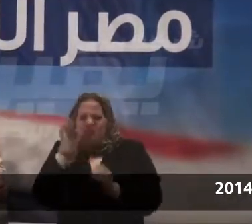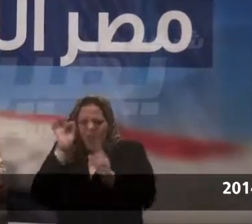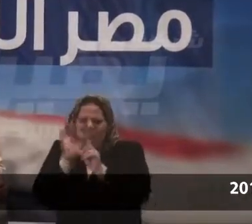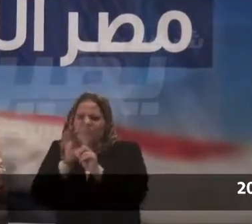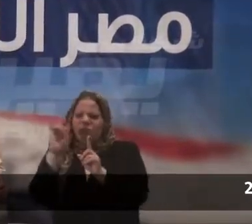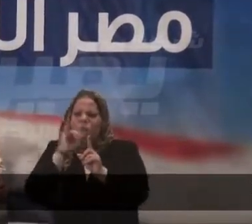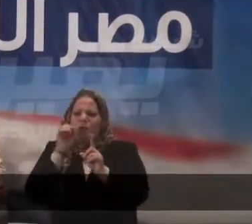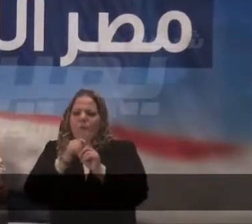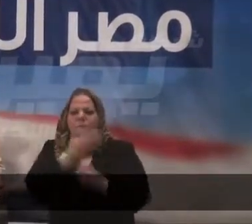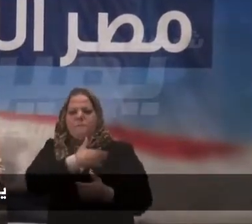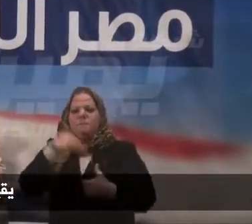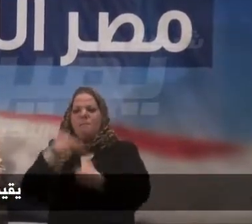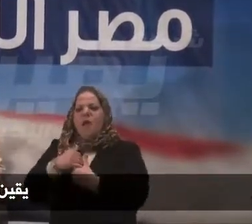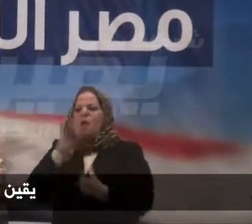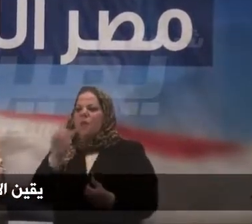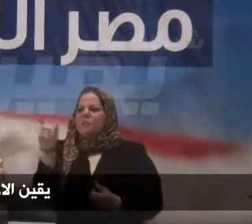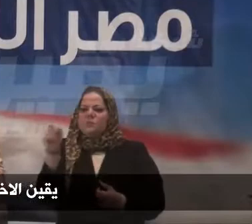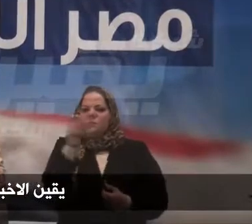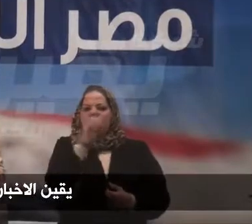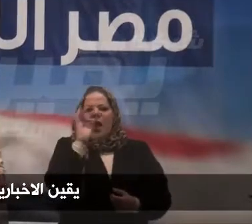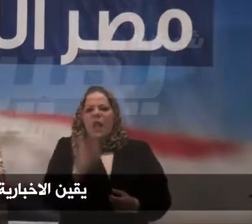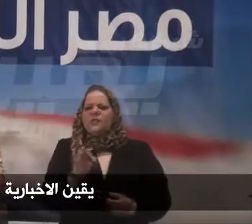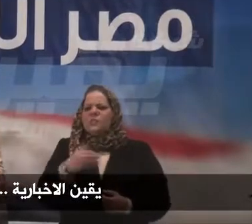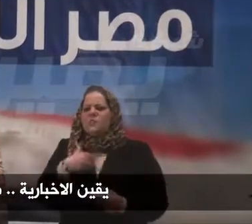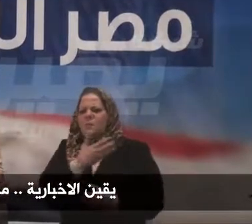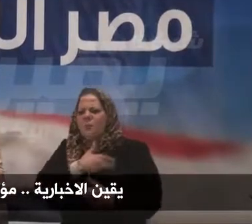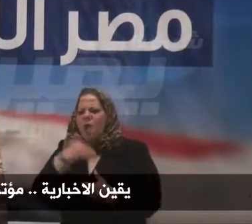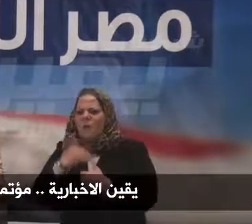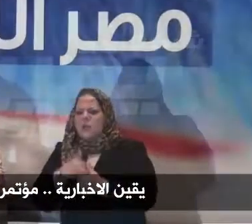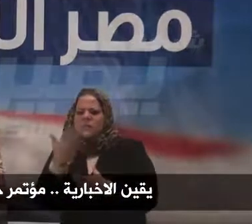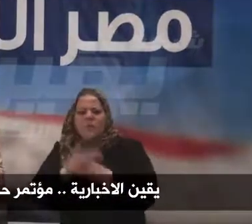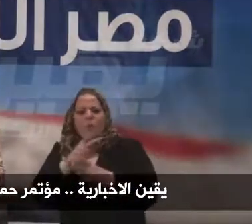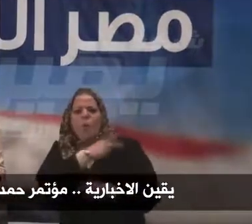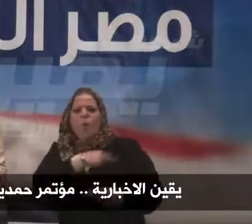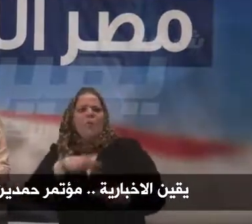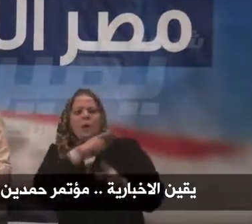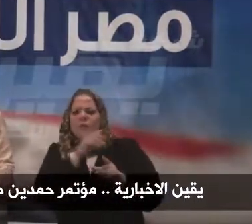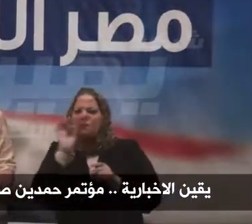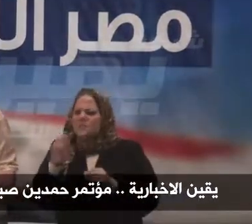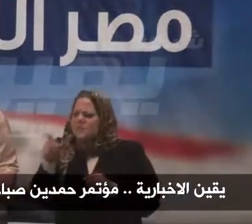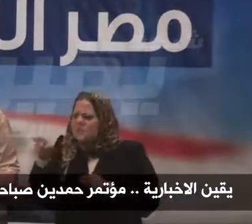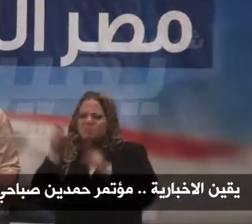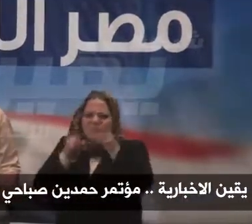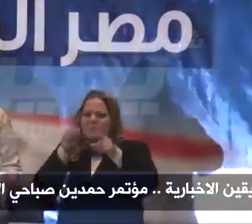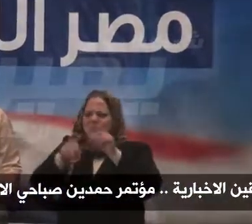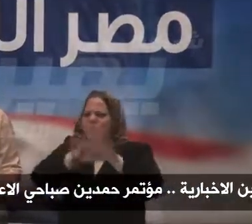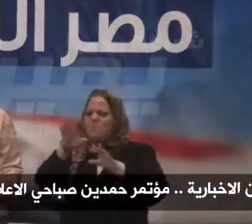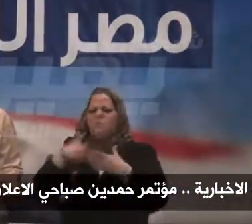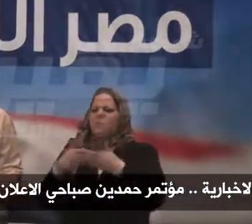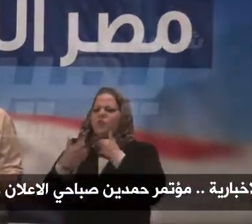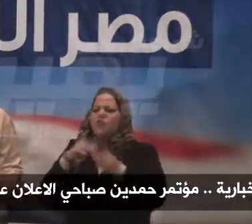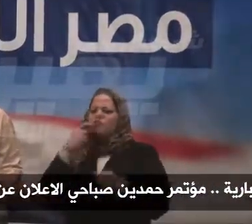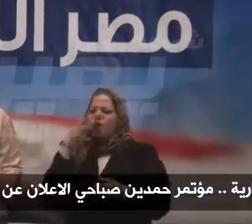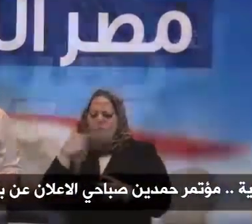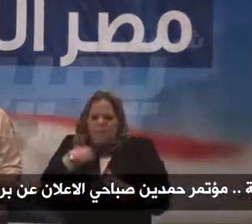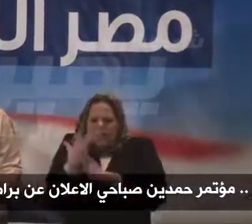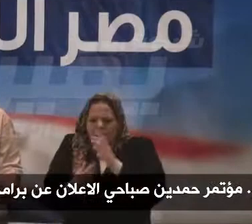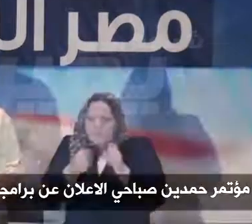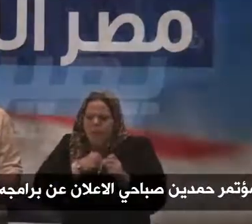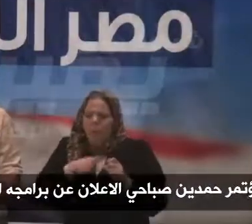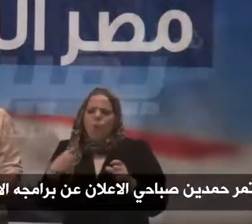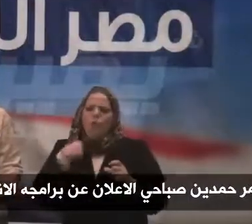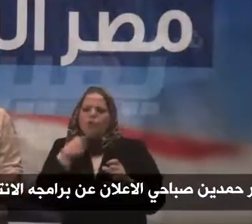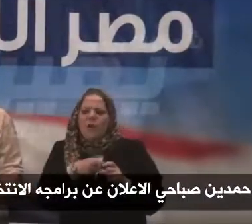أن يحاكموا، لابد أن تكون الحقوبة للجميع، لكل من قتل أبنائنا. نحن لا